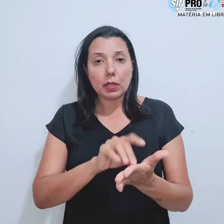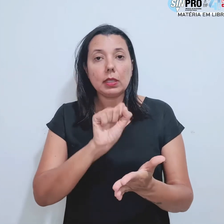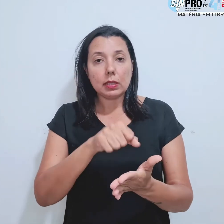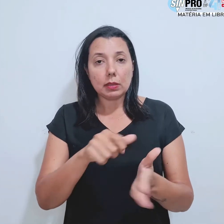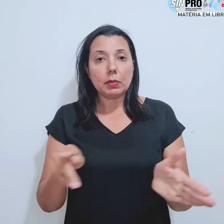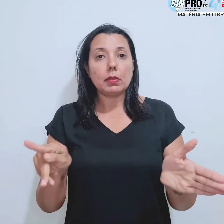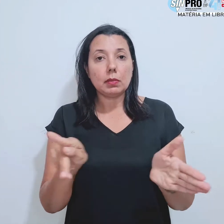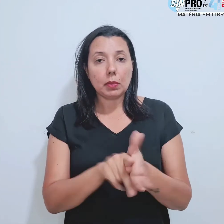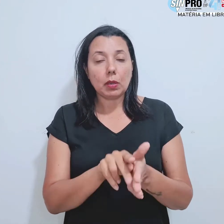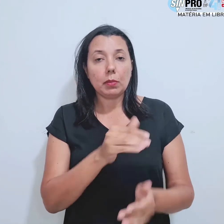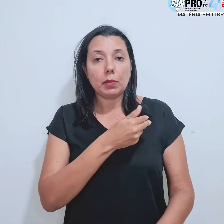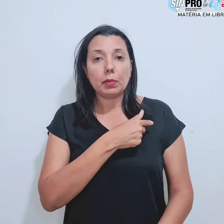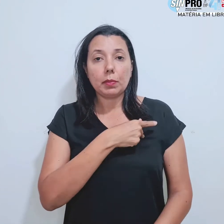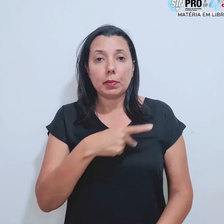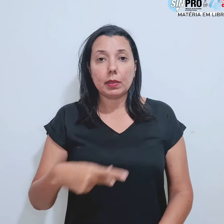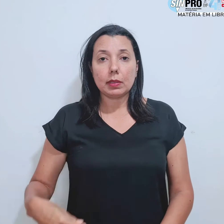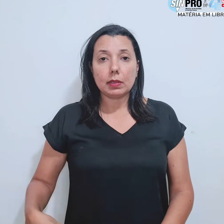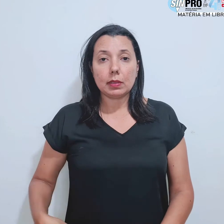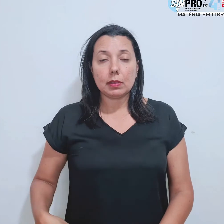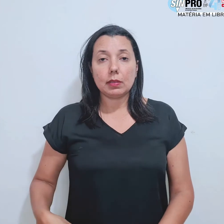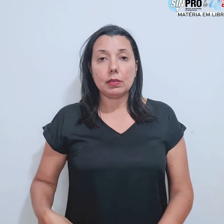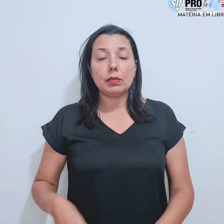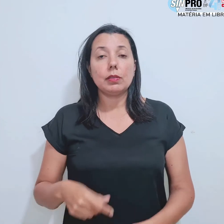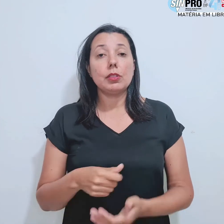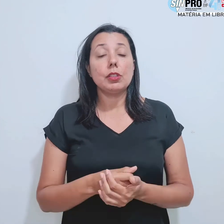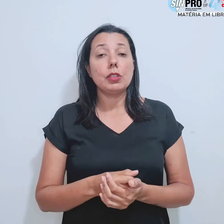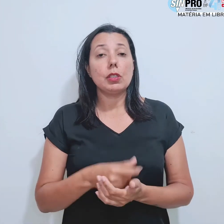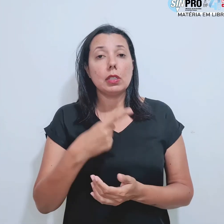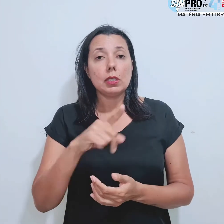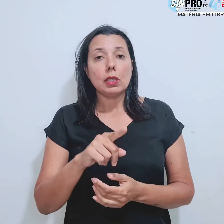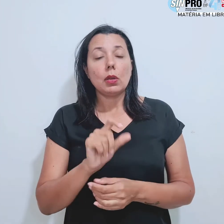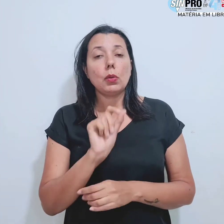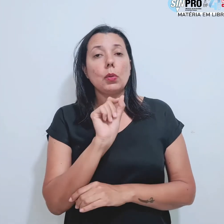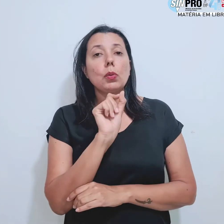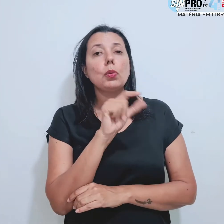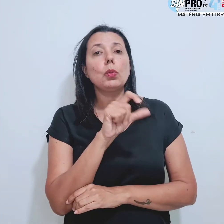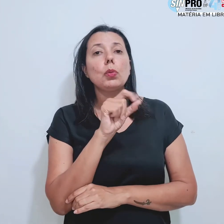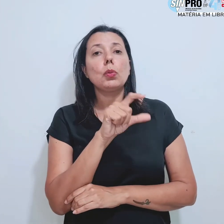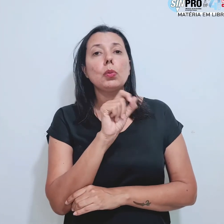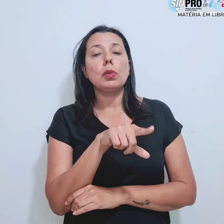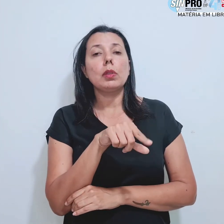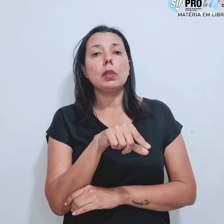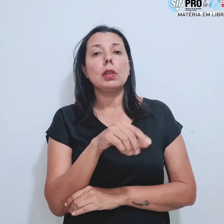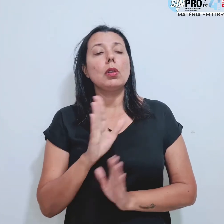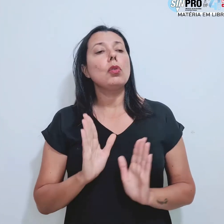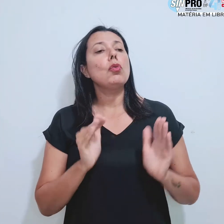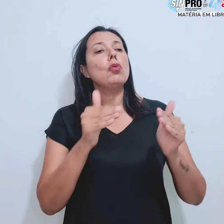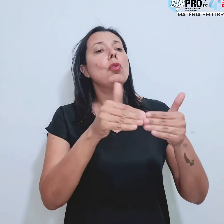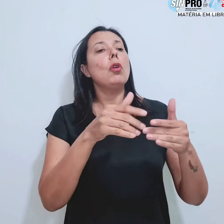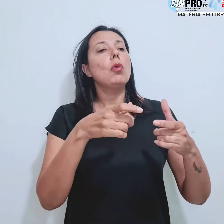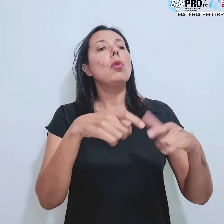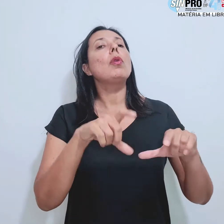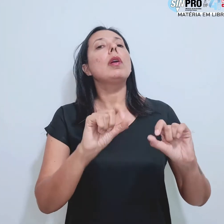pelo próprio presidente da República em seu Twitter. O foco agora